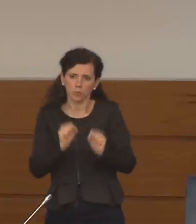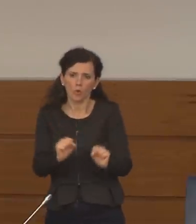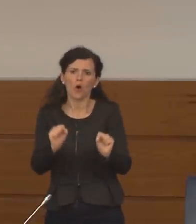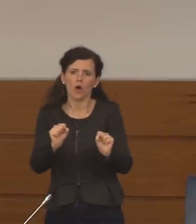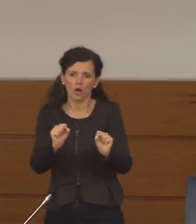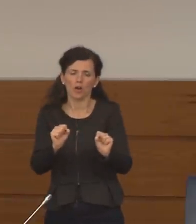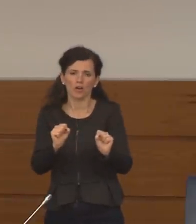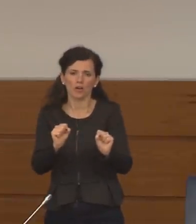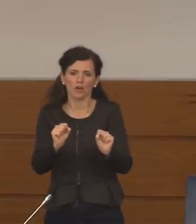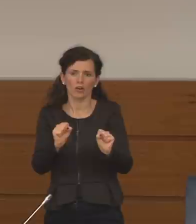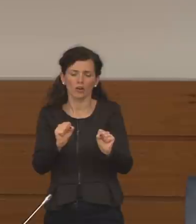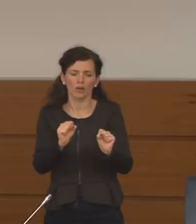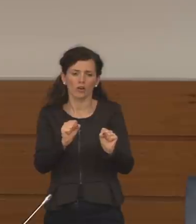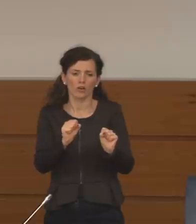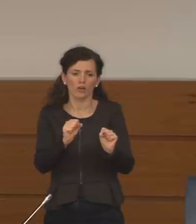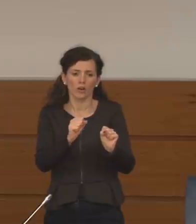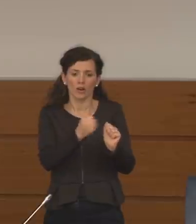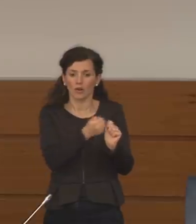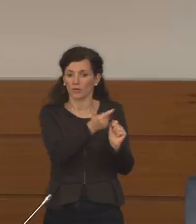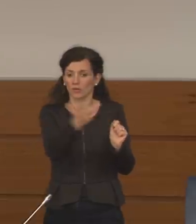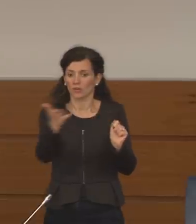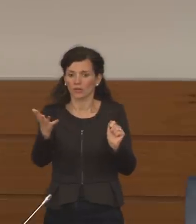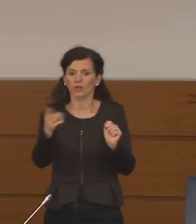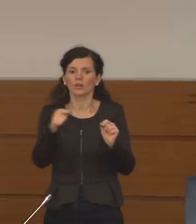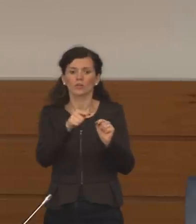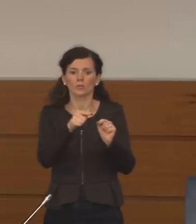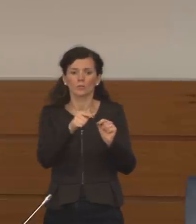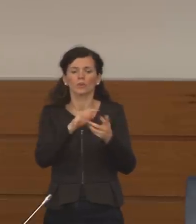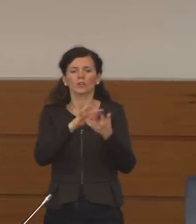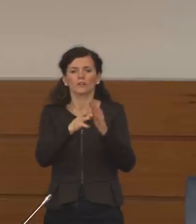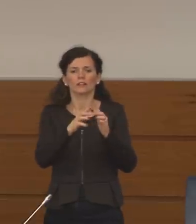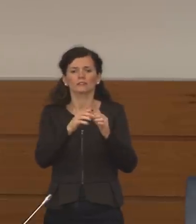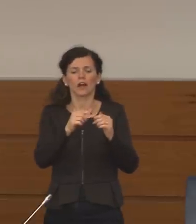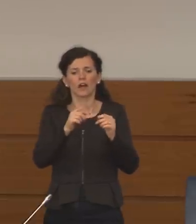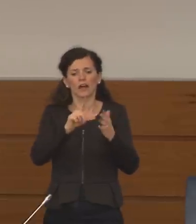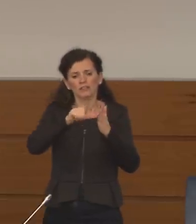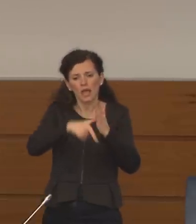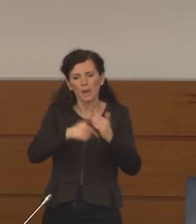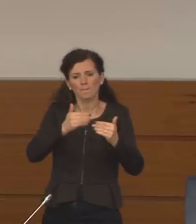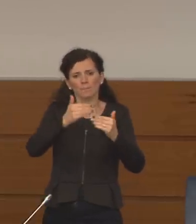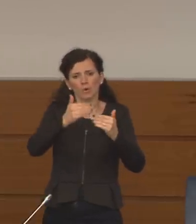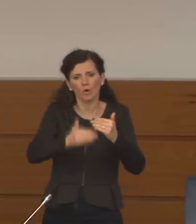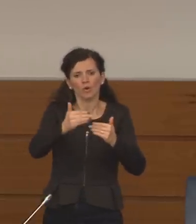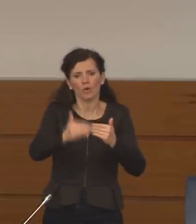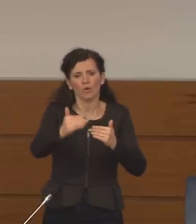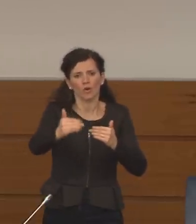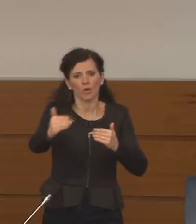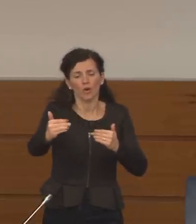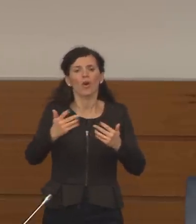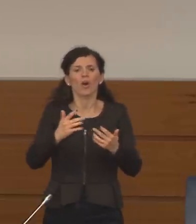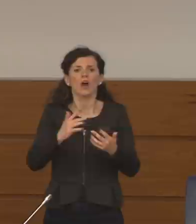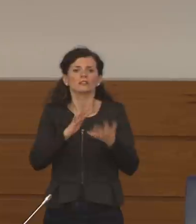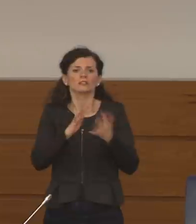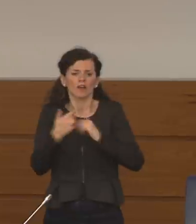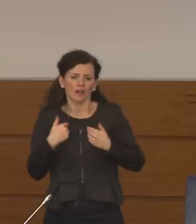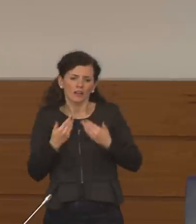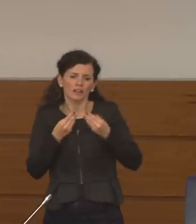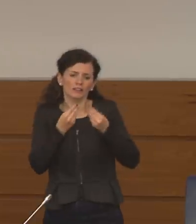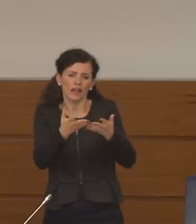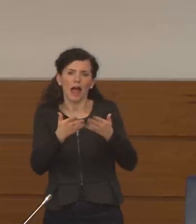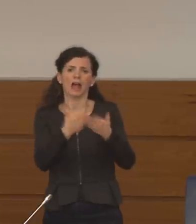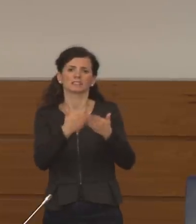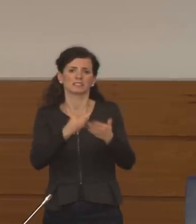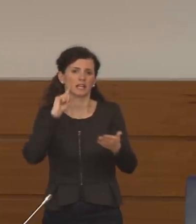essere numericamente dilazionati nel tempo in modo tale che possiamo garantire a tutti la migliore assistenza